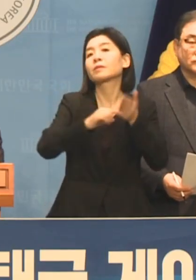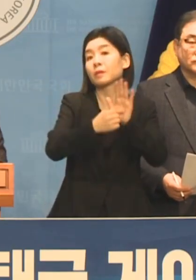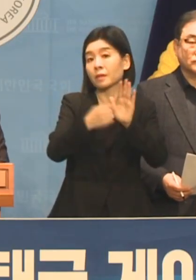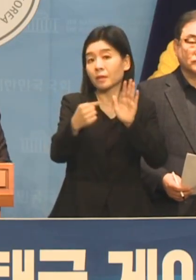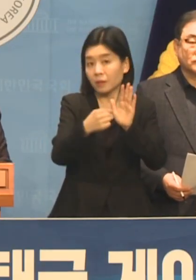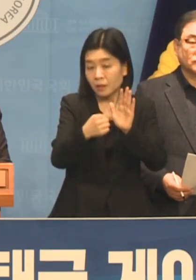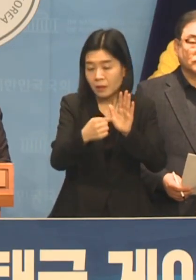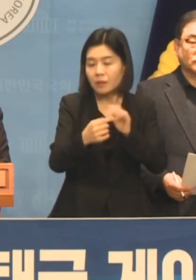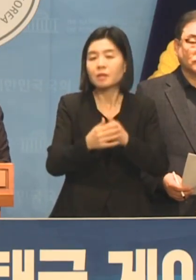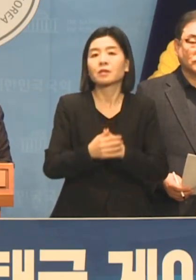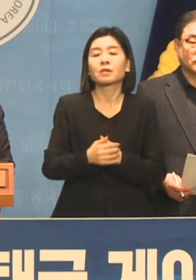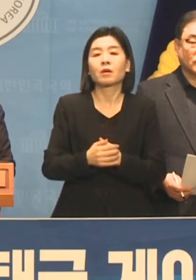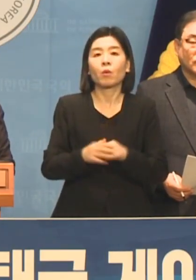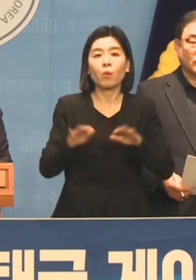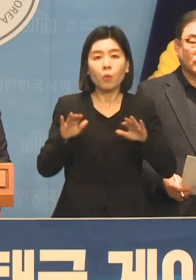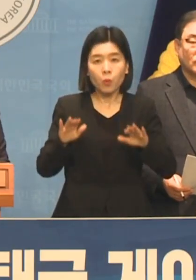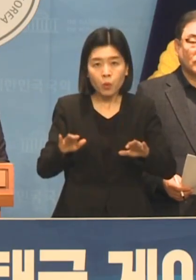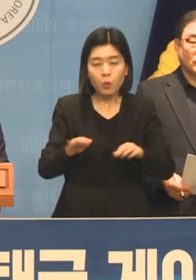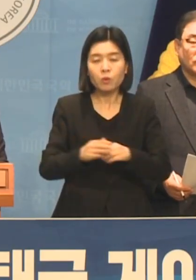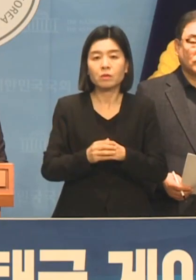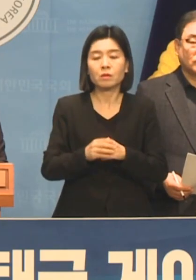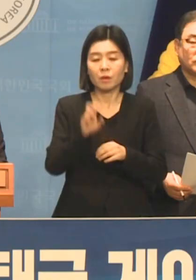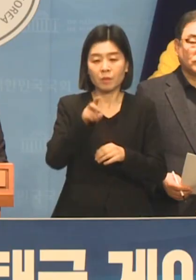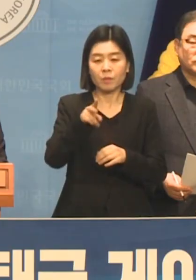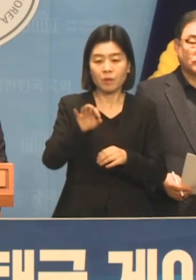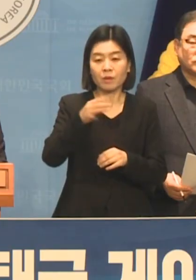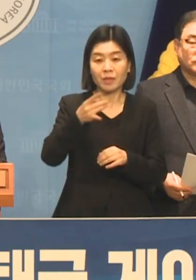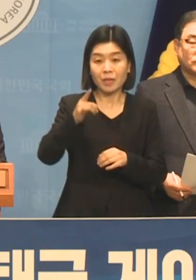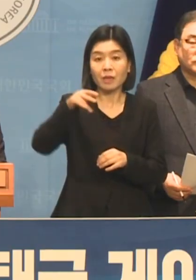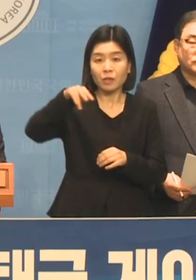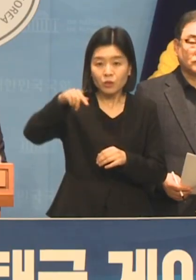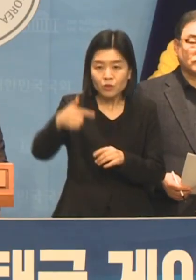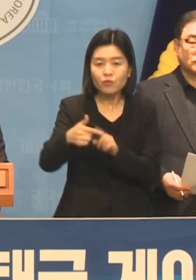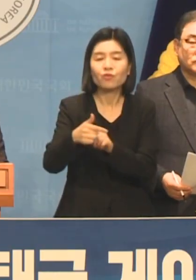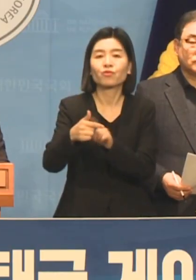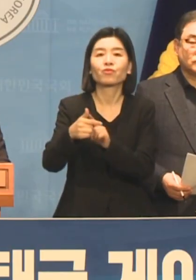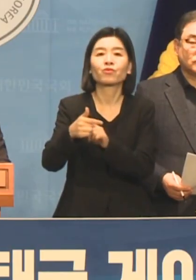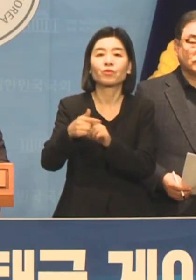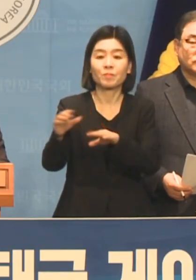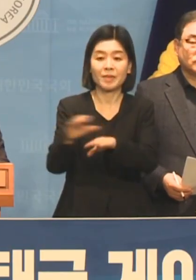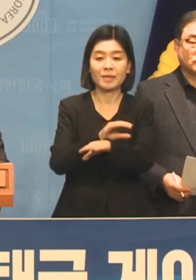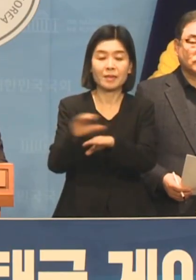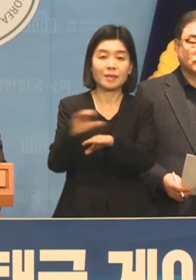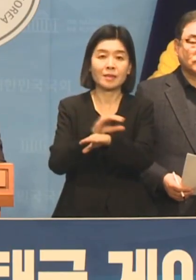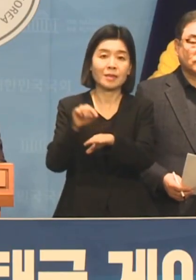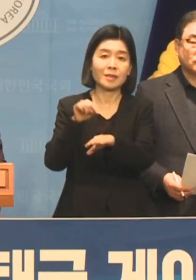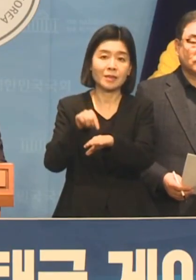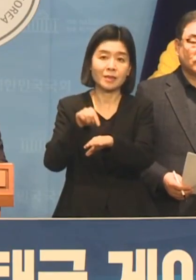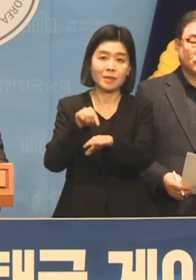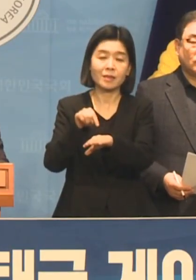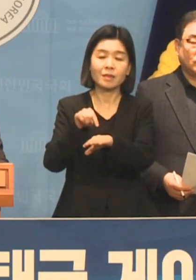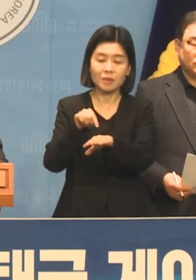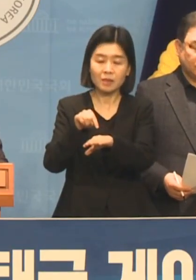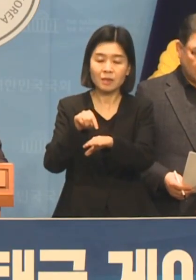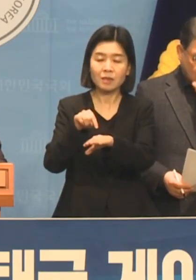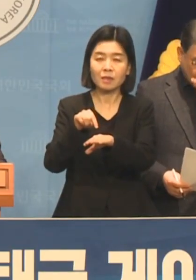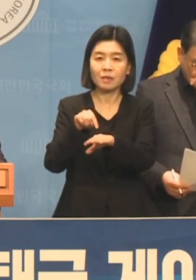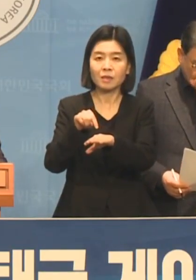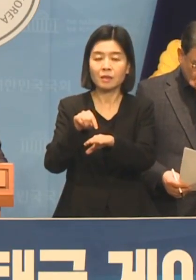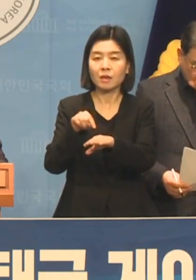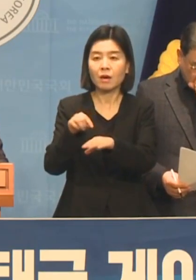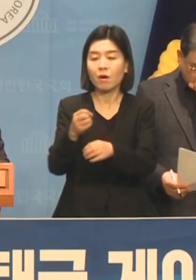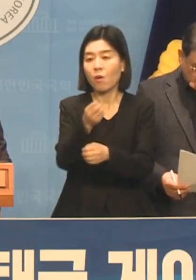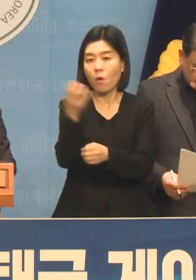드리면서 오늘은 명태균의 PC가 이제 다시